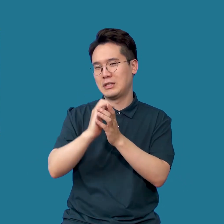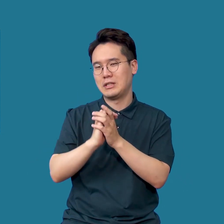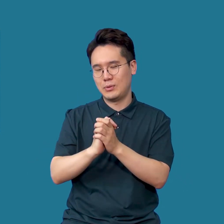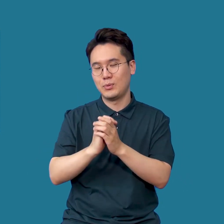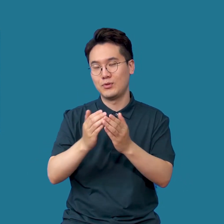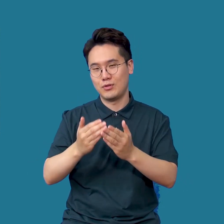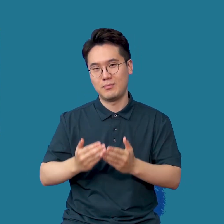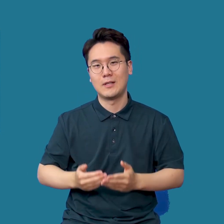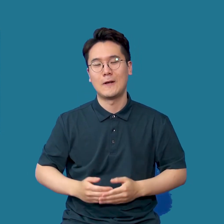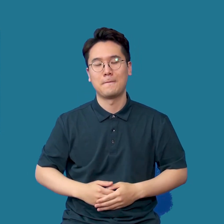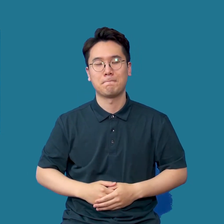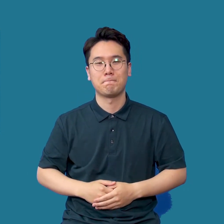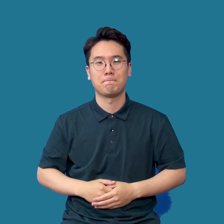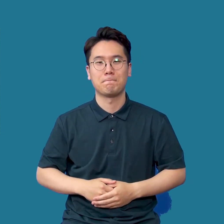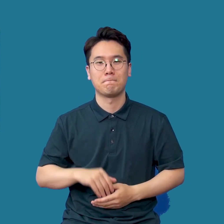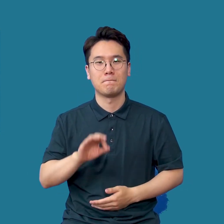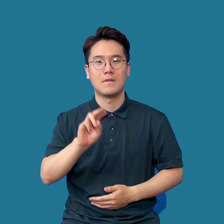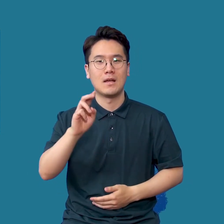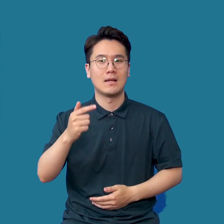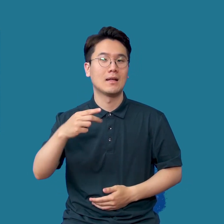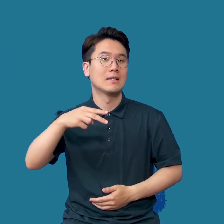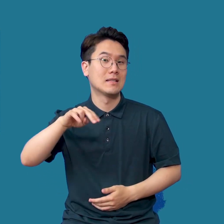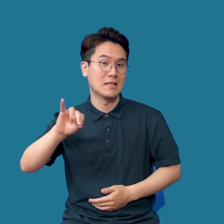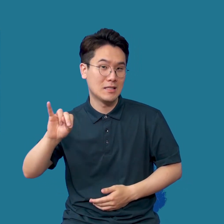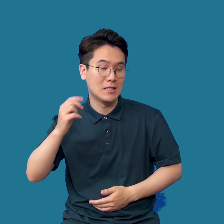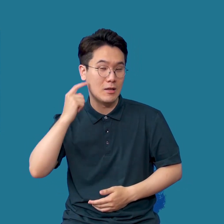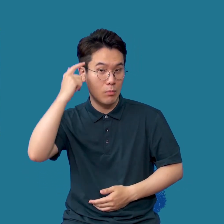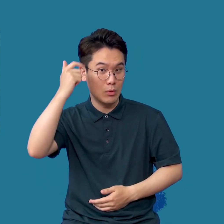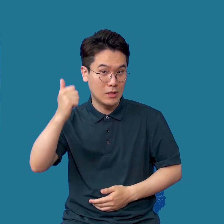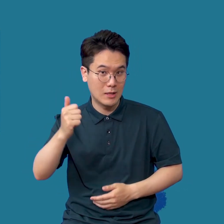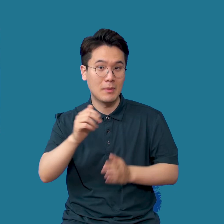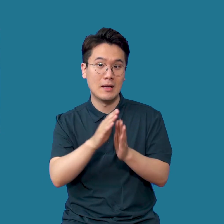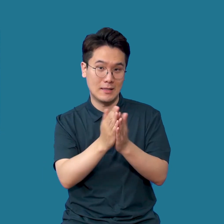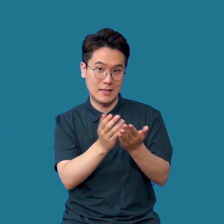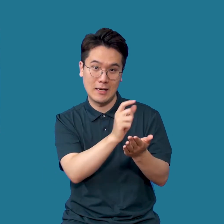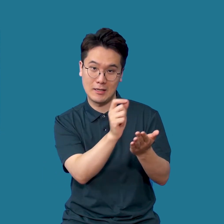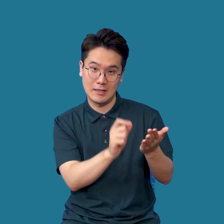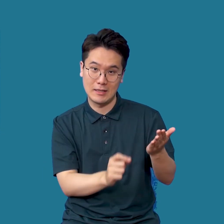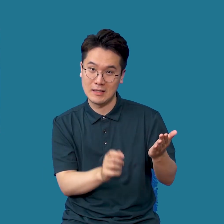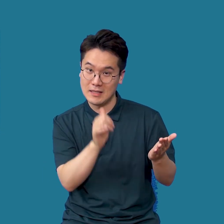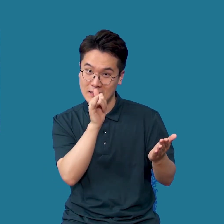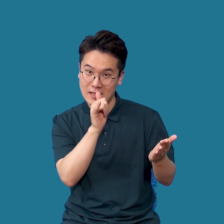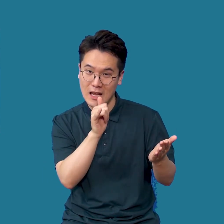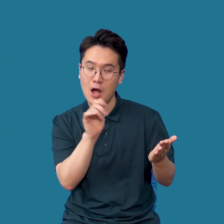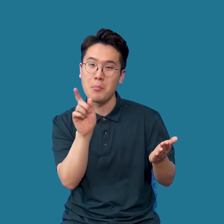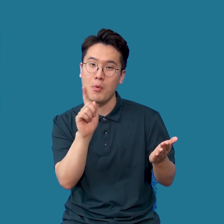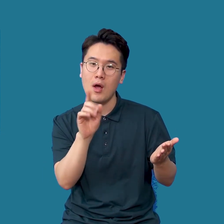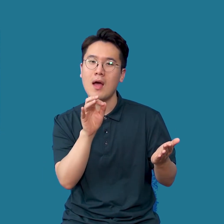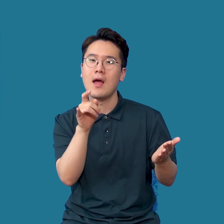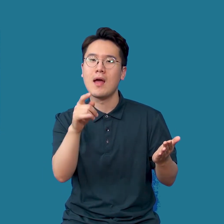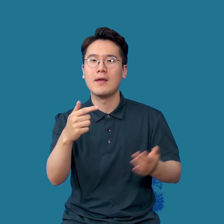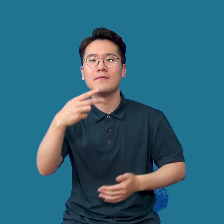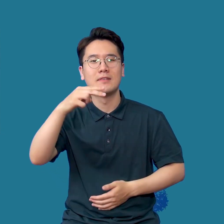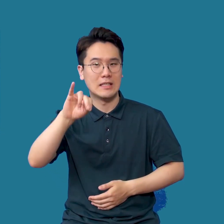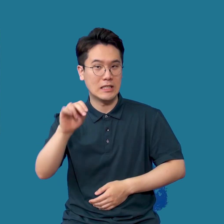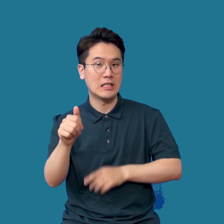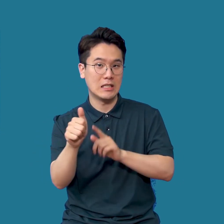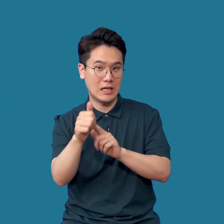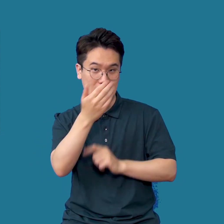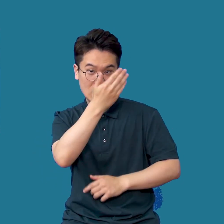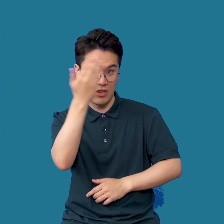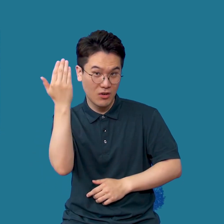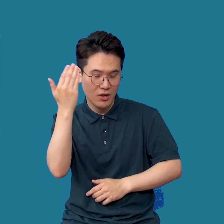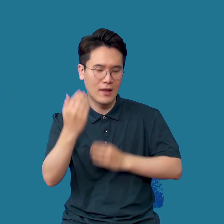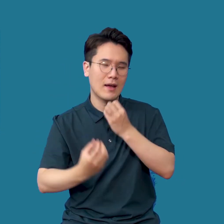필립 얀시 목사님 책에 앤디라는 청년 간증이 나옵니다. 앤디는 자라면서